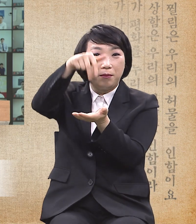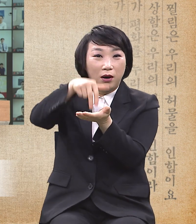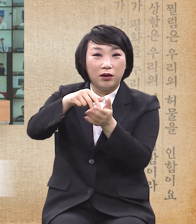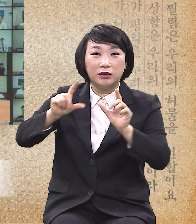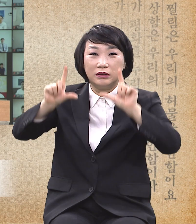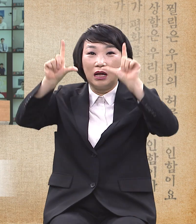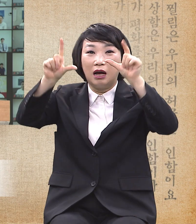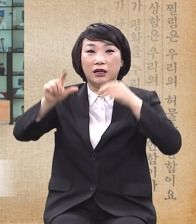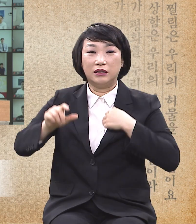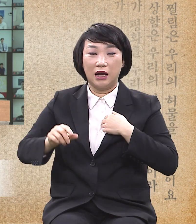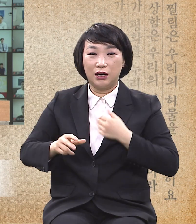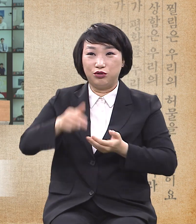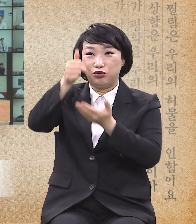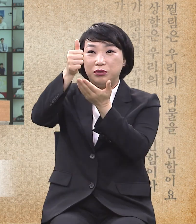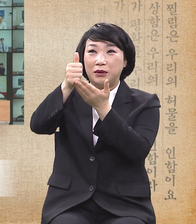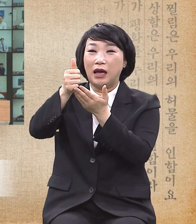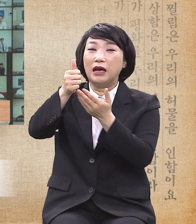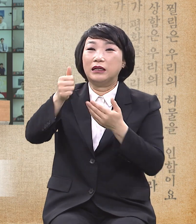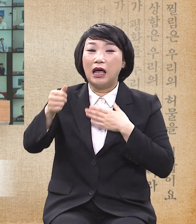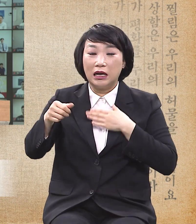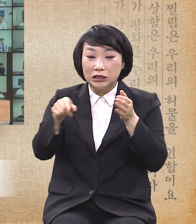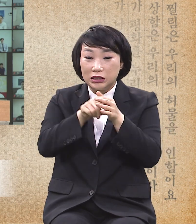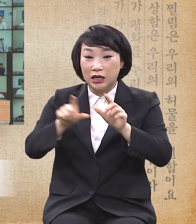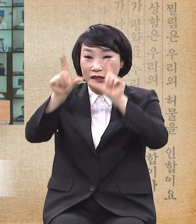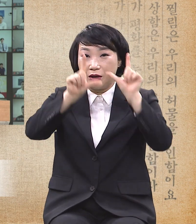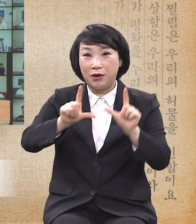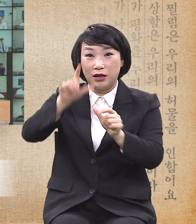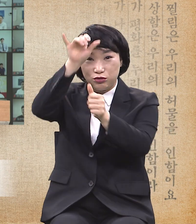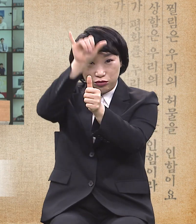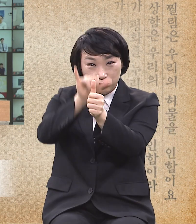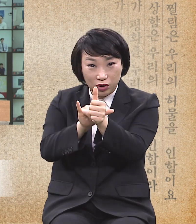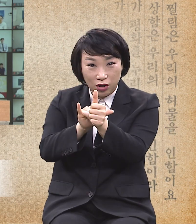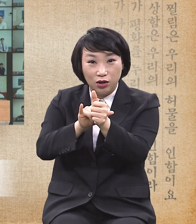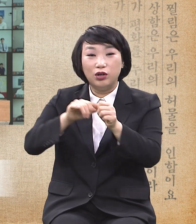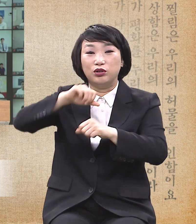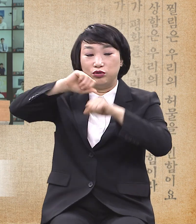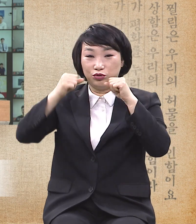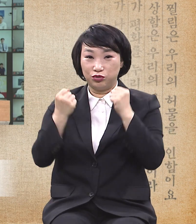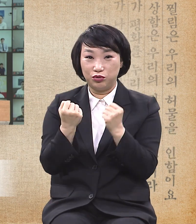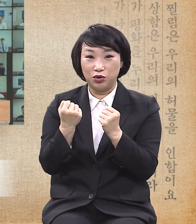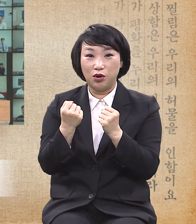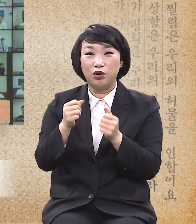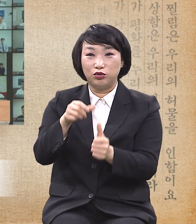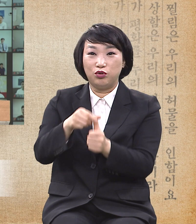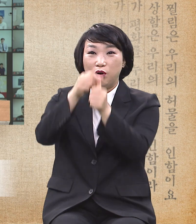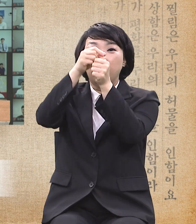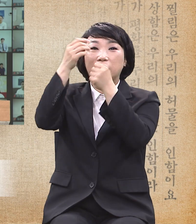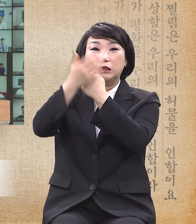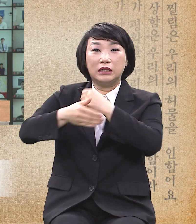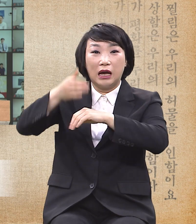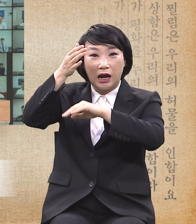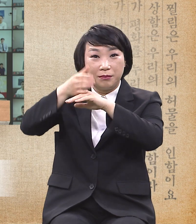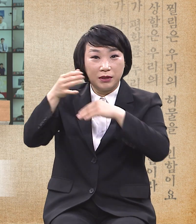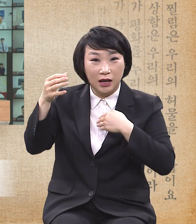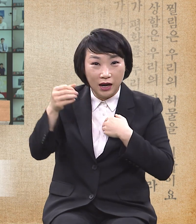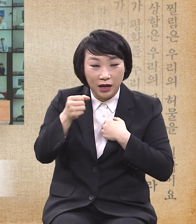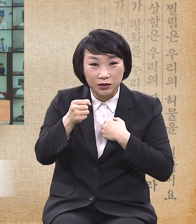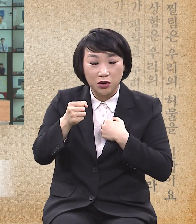그날 내가 주 앞에 신앙생활하고 충성하고 순종하고 구원의 은혜에